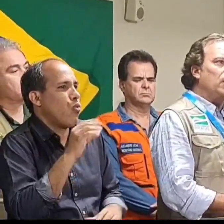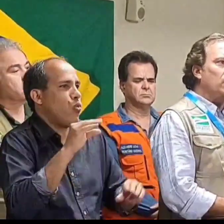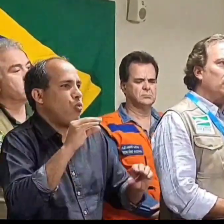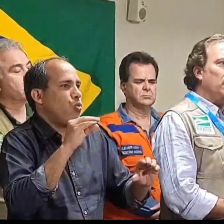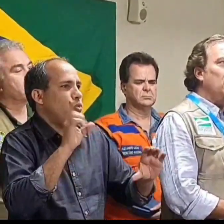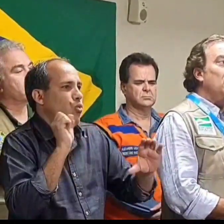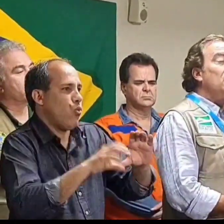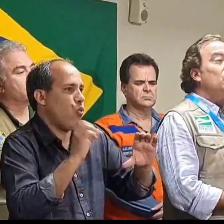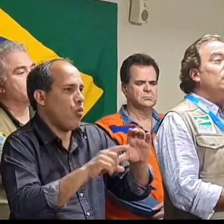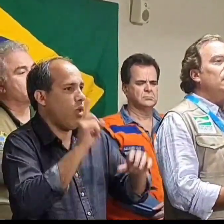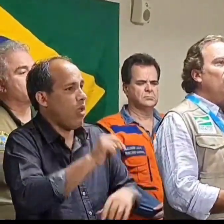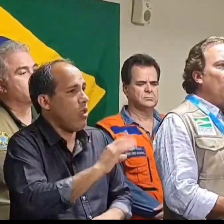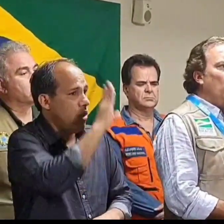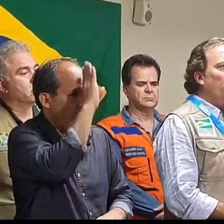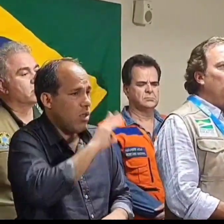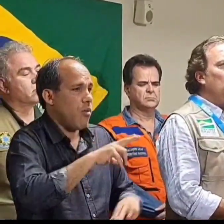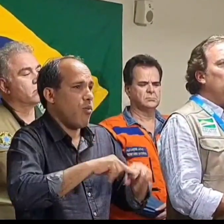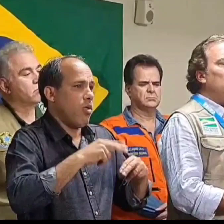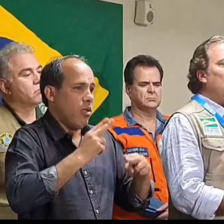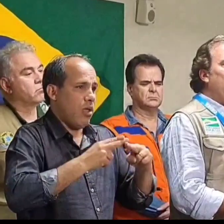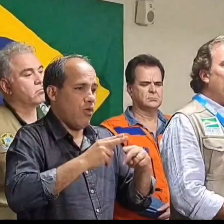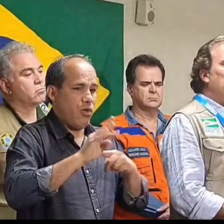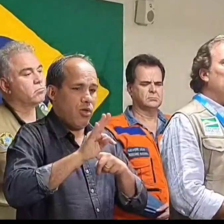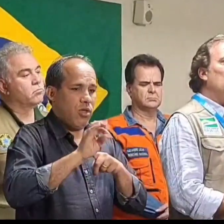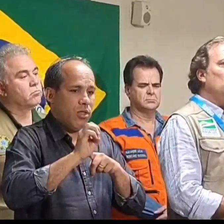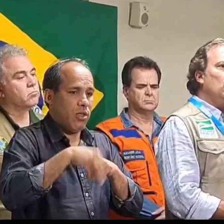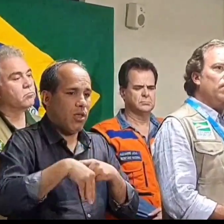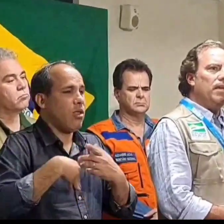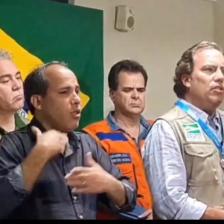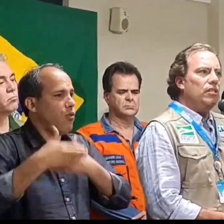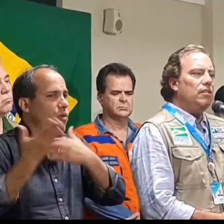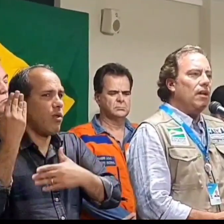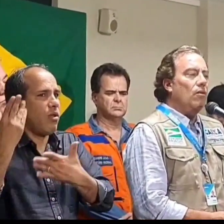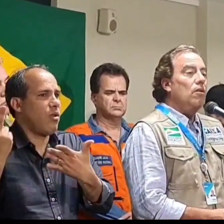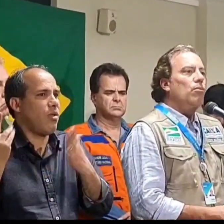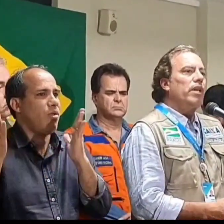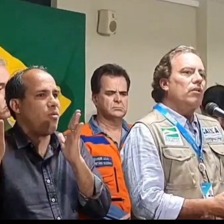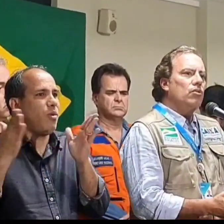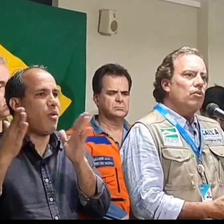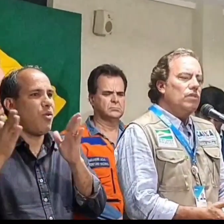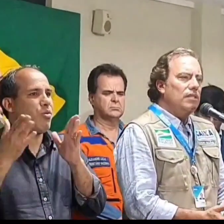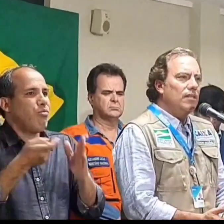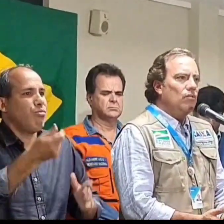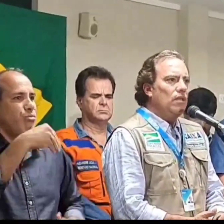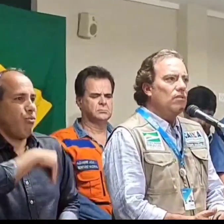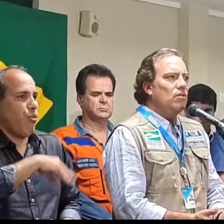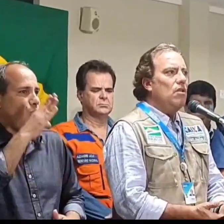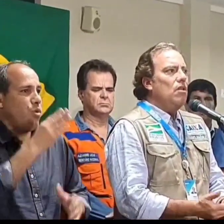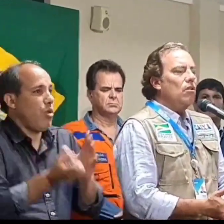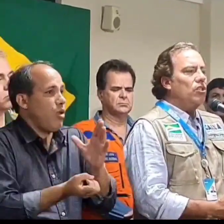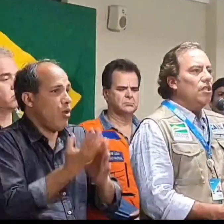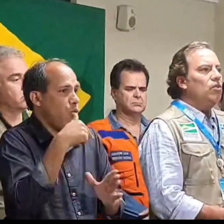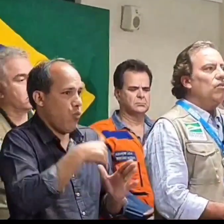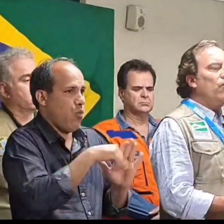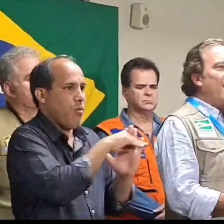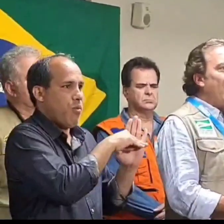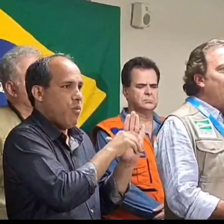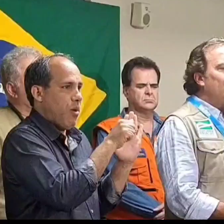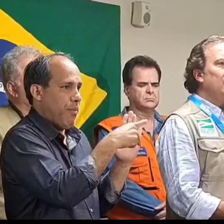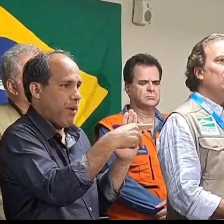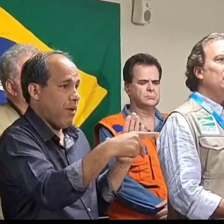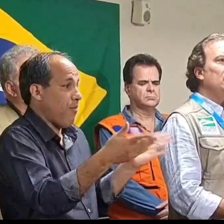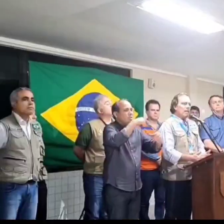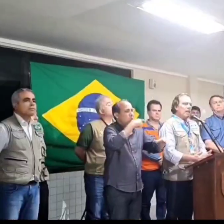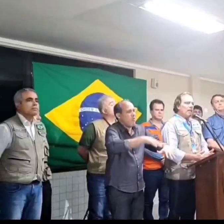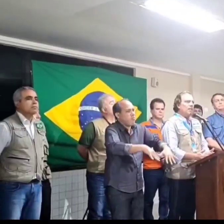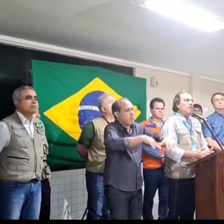que é o Caixa Tem, desenvolvido na época do auxílio emergencial. Por que eu estou dizendo isso? Nós temos